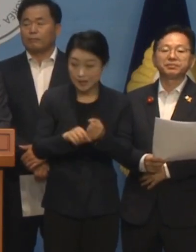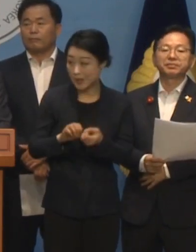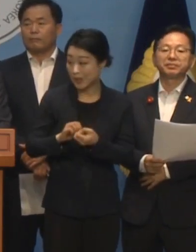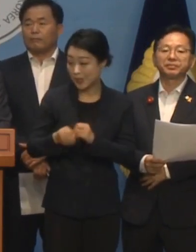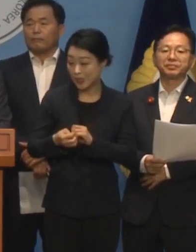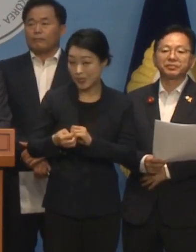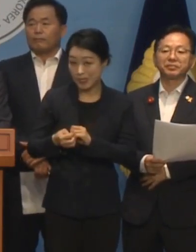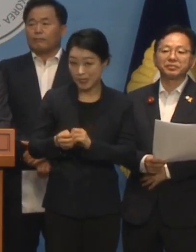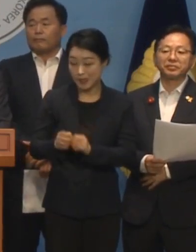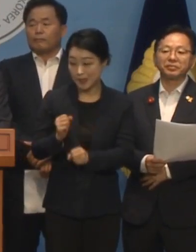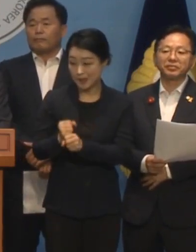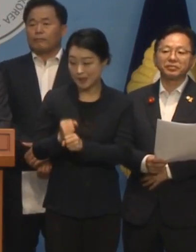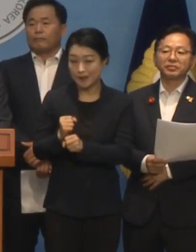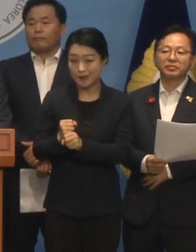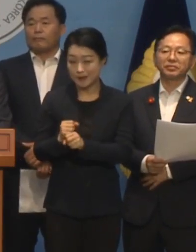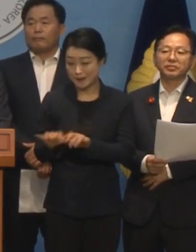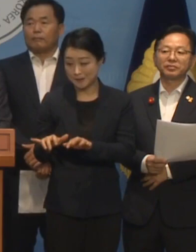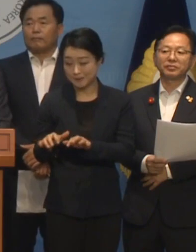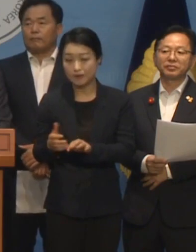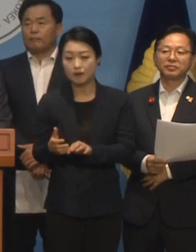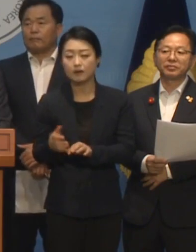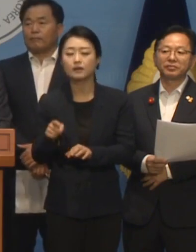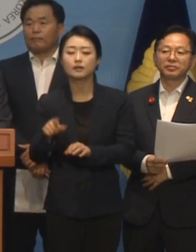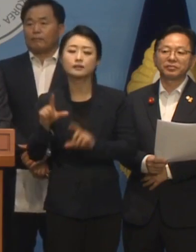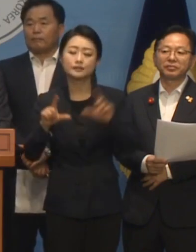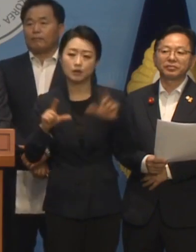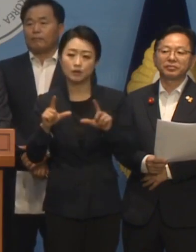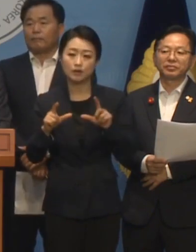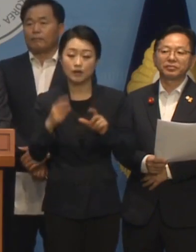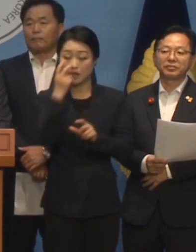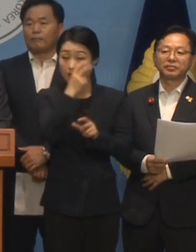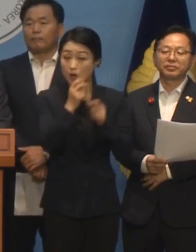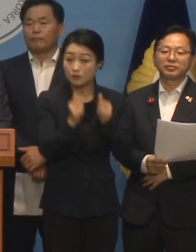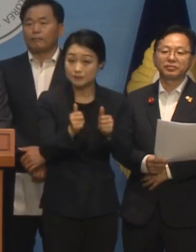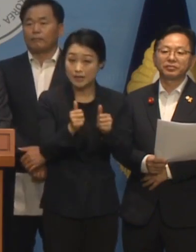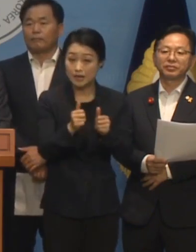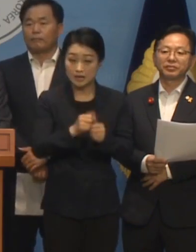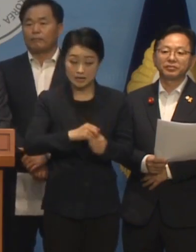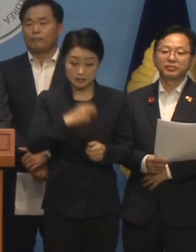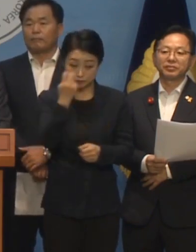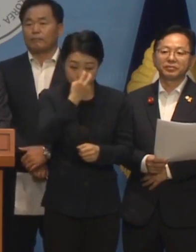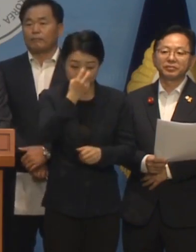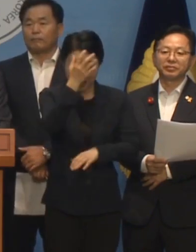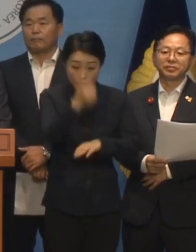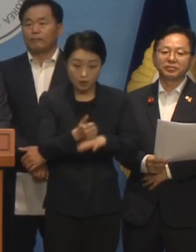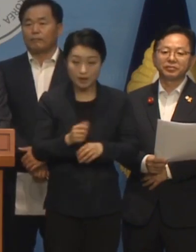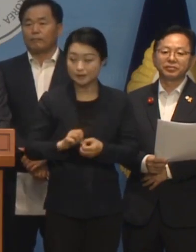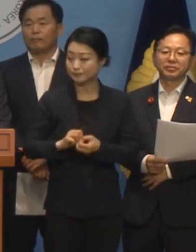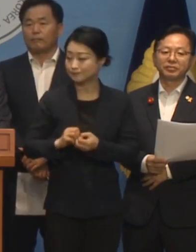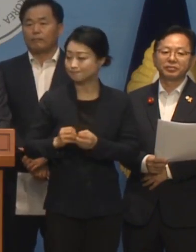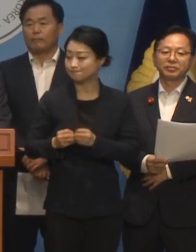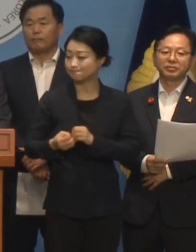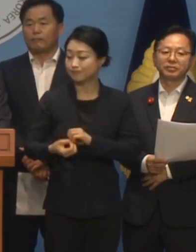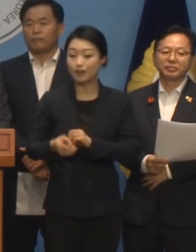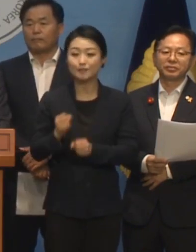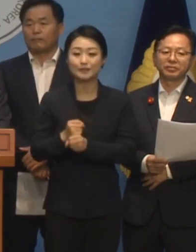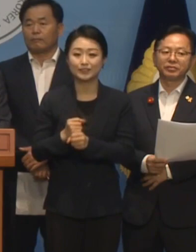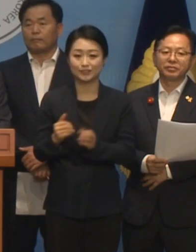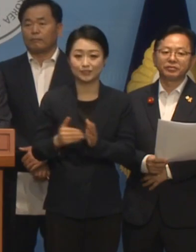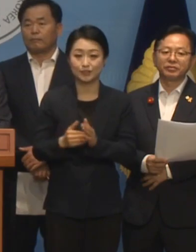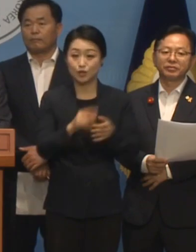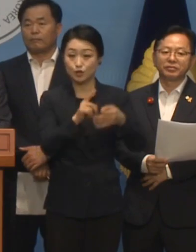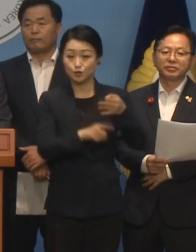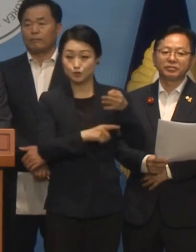때문이며 지금 대한민국 검찰은 온갖 사건들을 꾸미고 있습니다. 패턴은